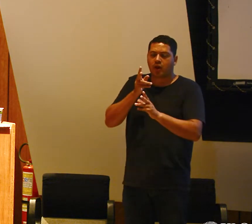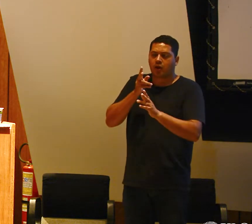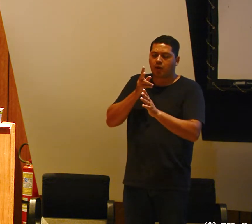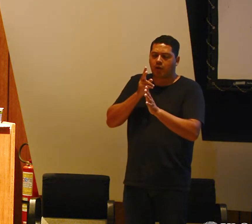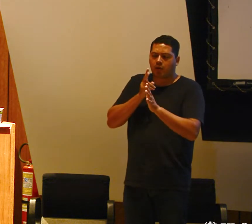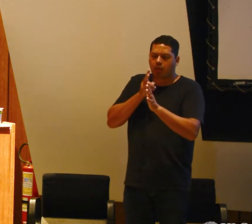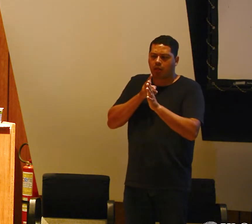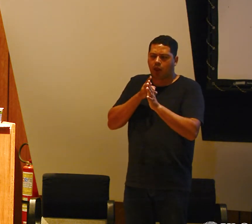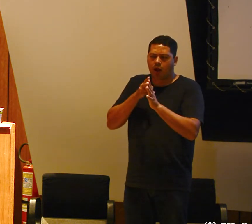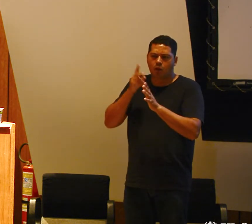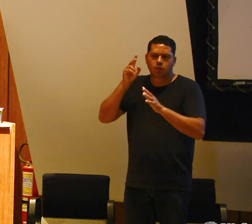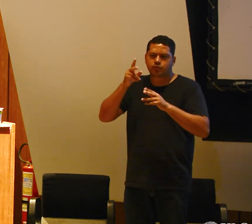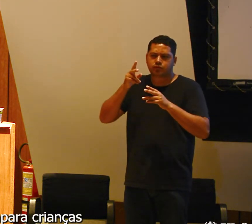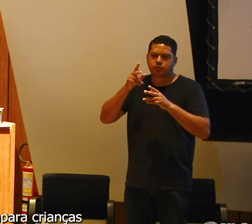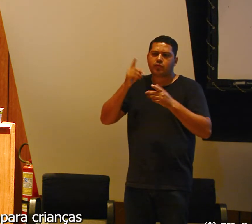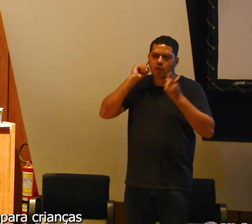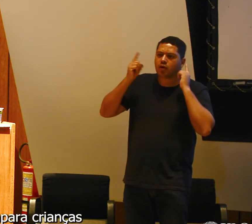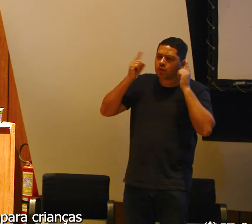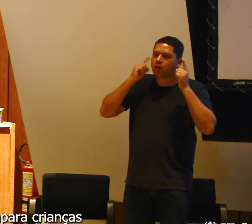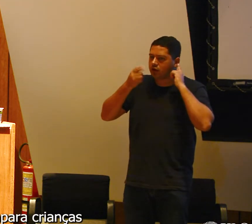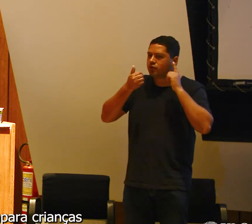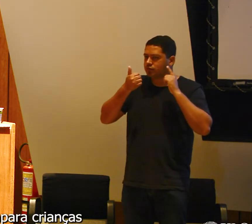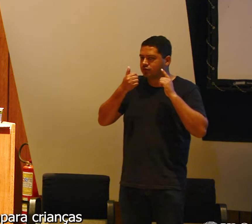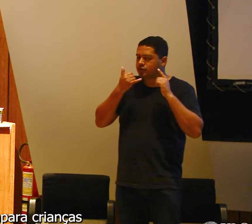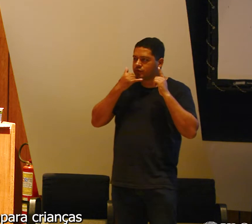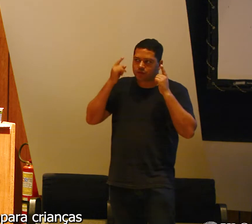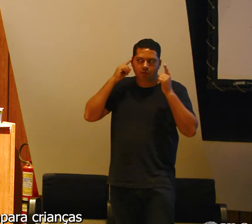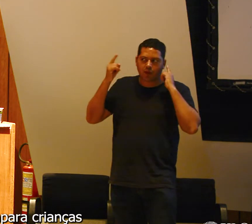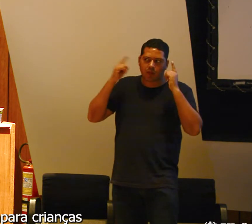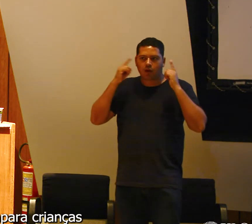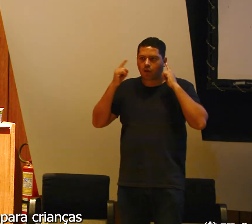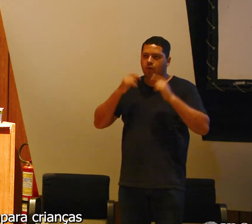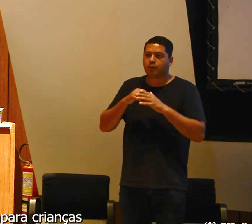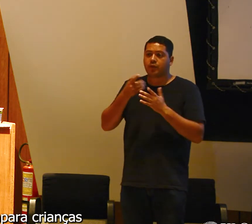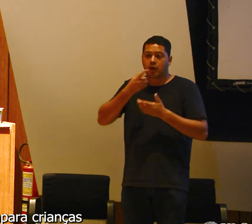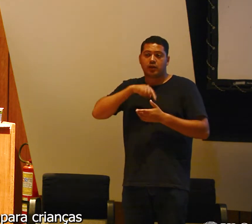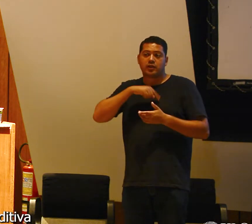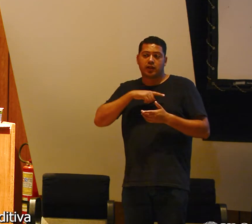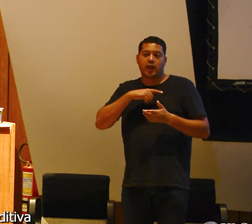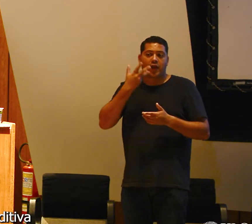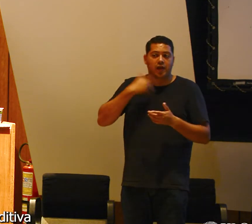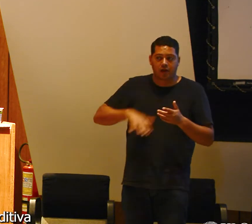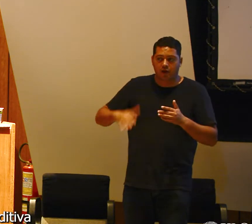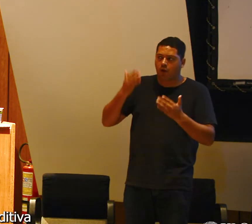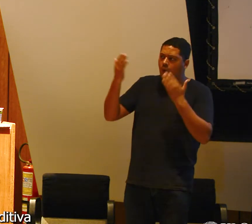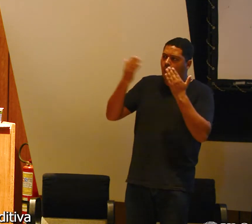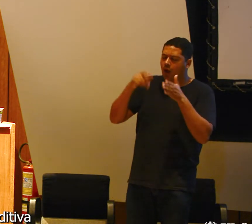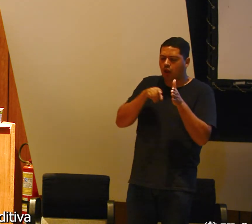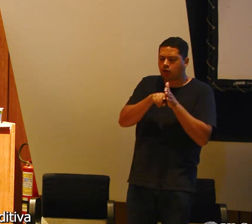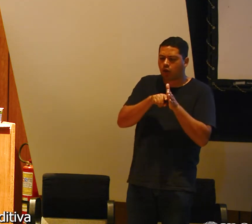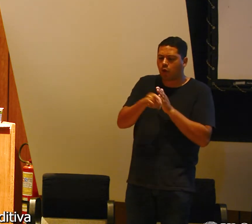Aqui mostra a importância quando a gente compara crianças que tiveram o diagnóstico da perda